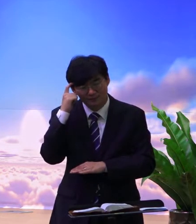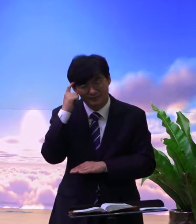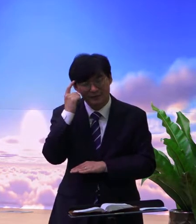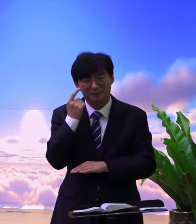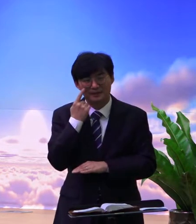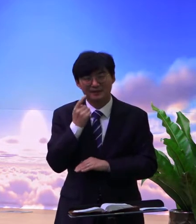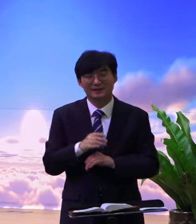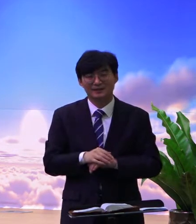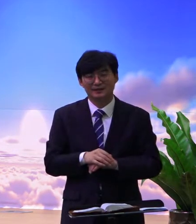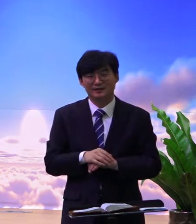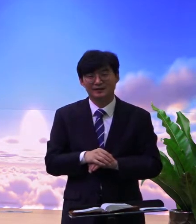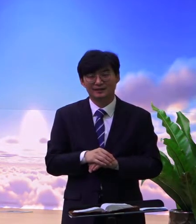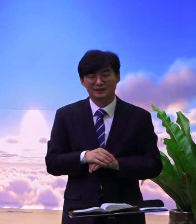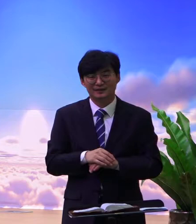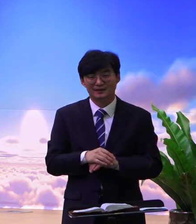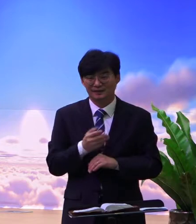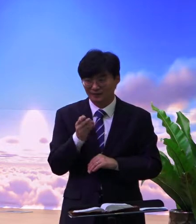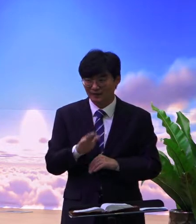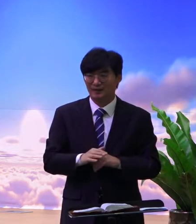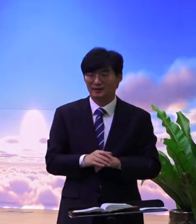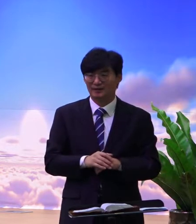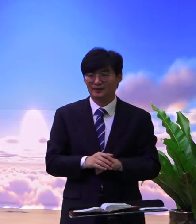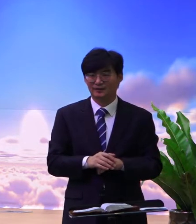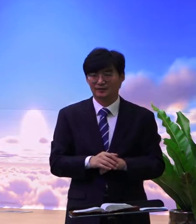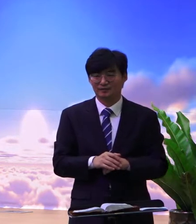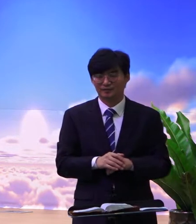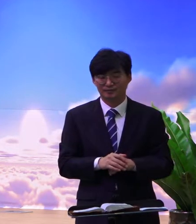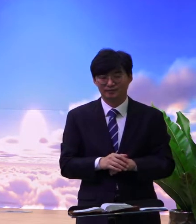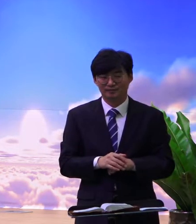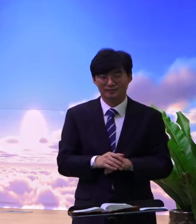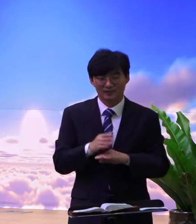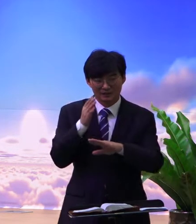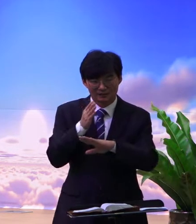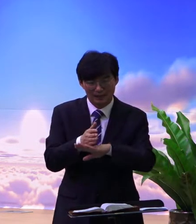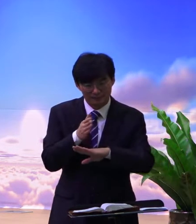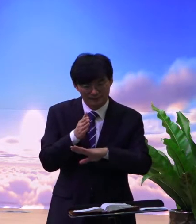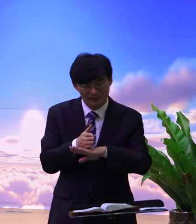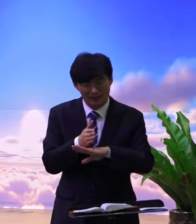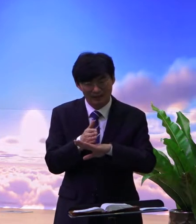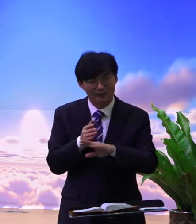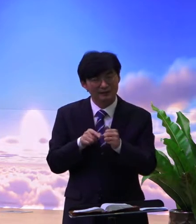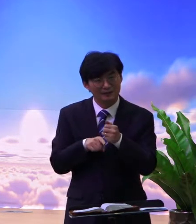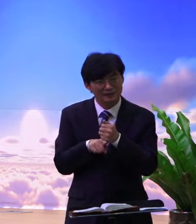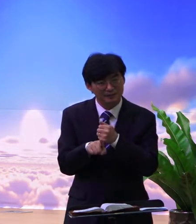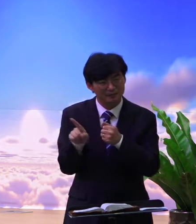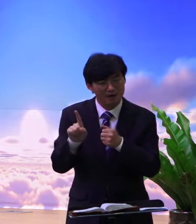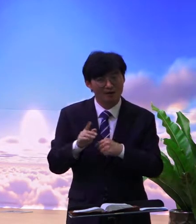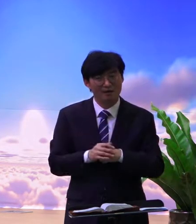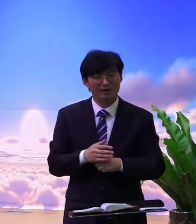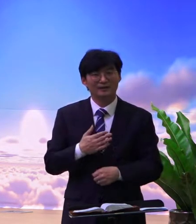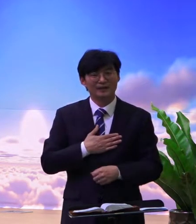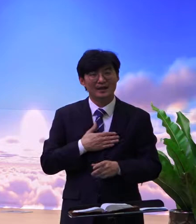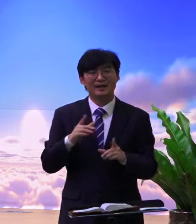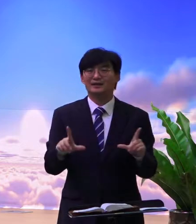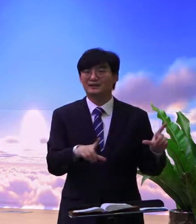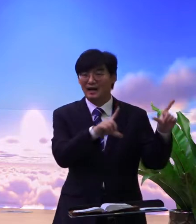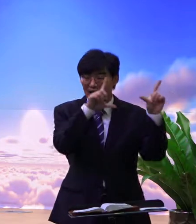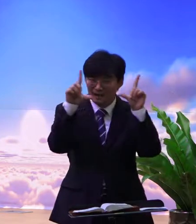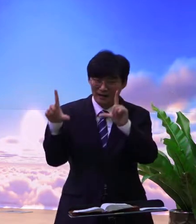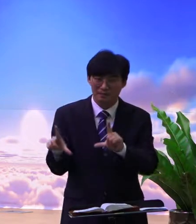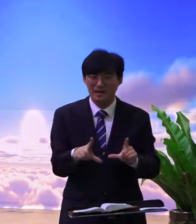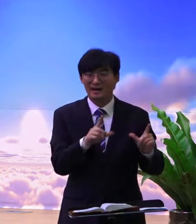여기서 한 단계 더 넘어가서 정말 본질로 더 갔으면 좋겠습니다. 내 삶에 일어나는 모든